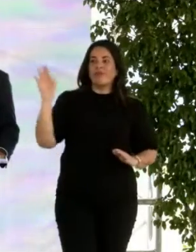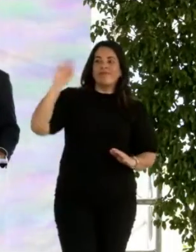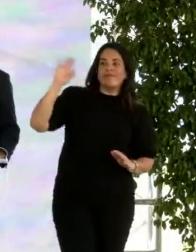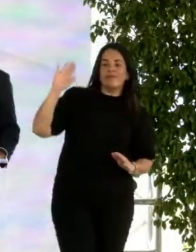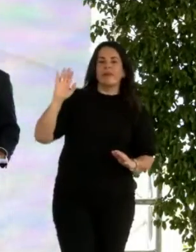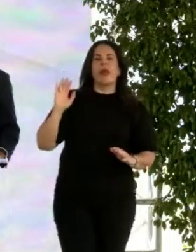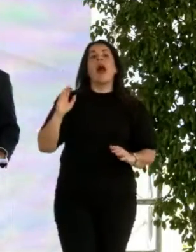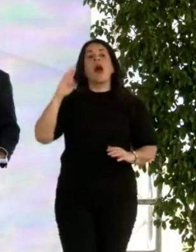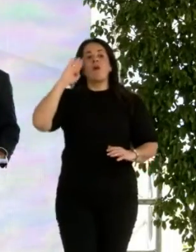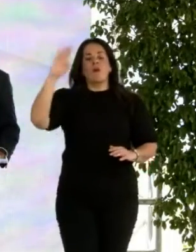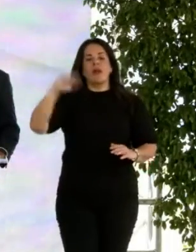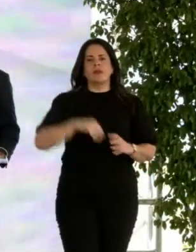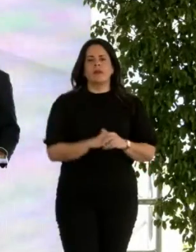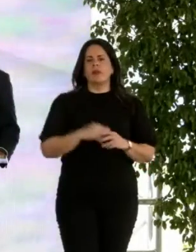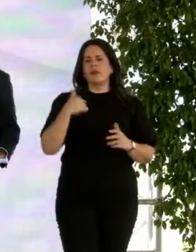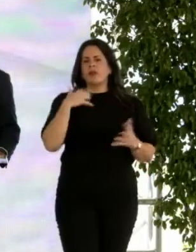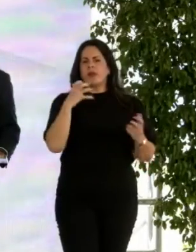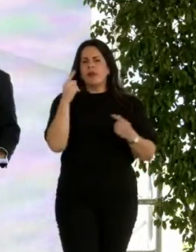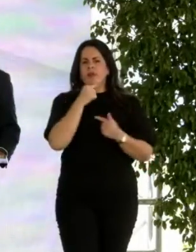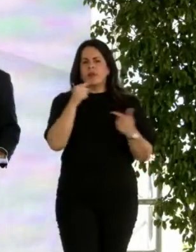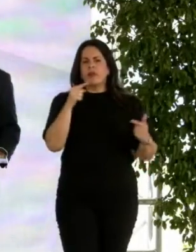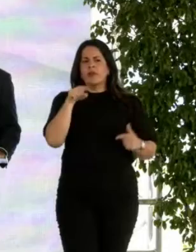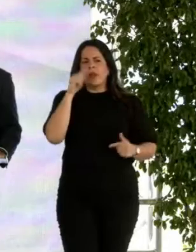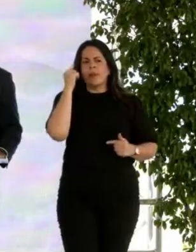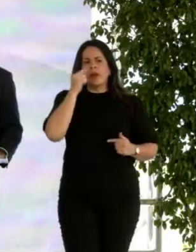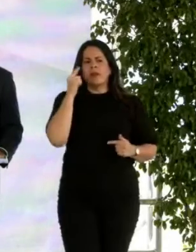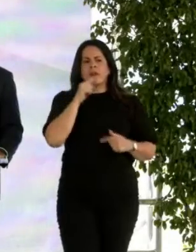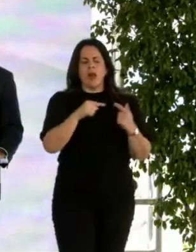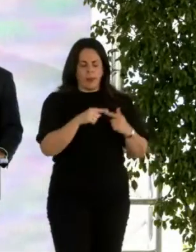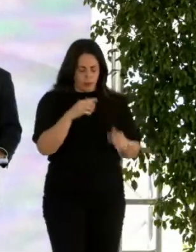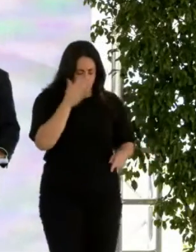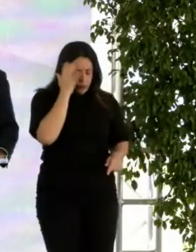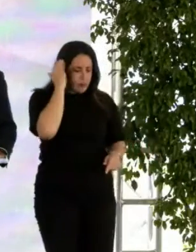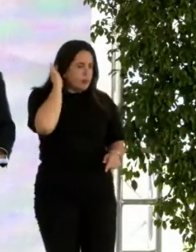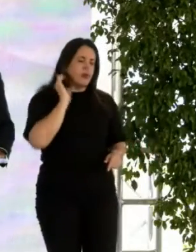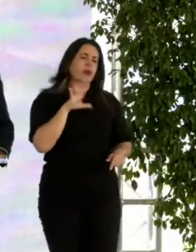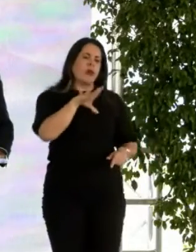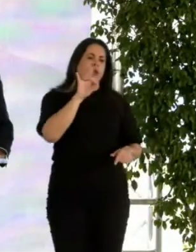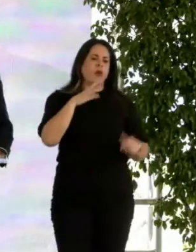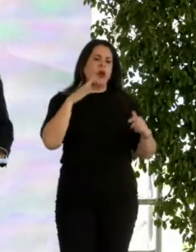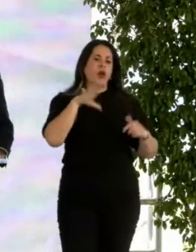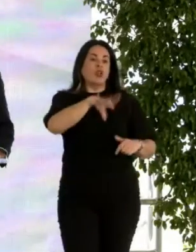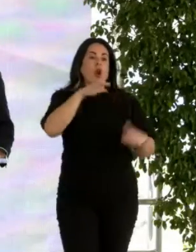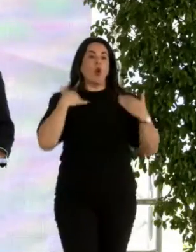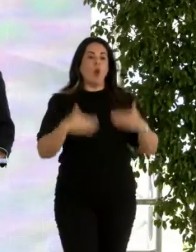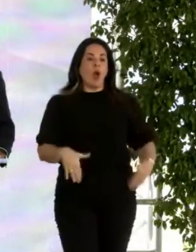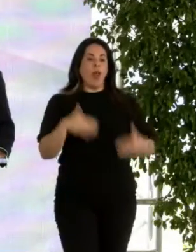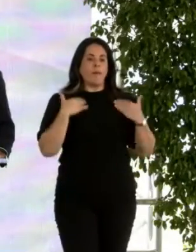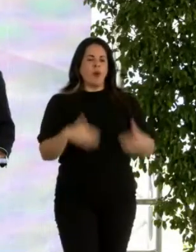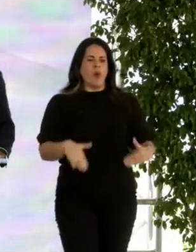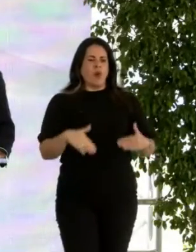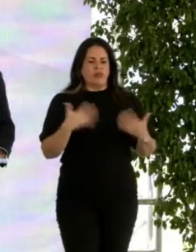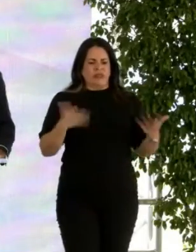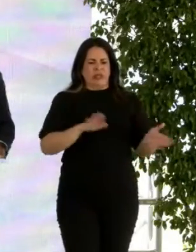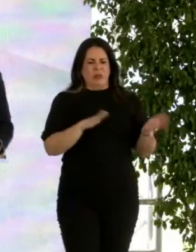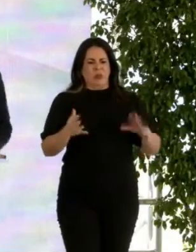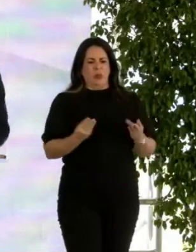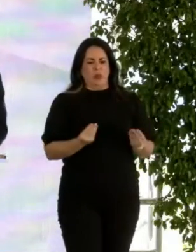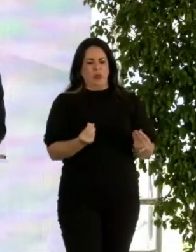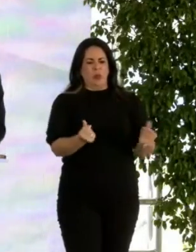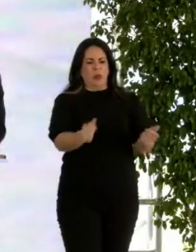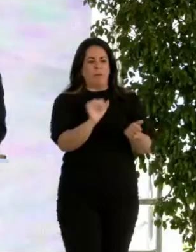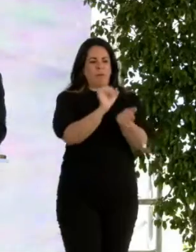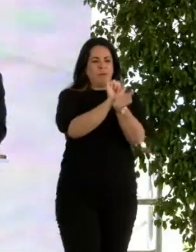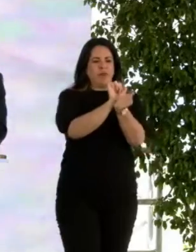Una reacción sobre esta noticia que salió sobre el hallazgo del cadáver de una mujer en estado de descomposición, atado de manos y pies